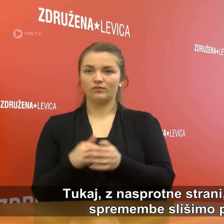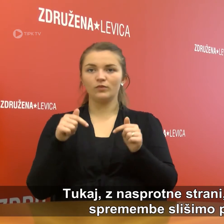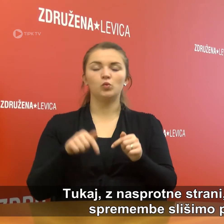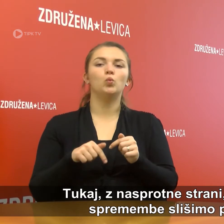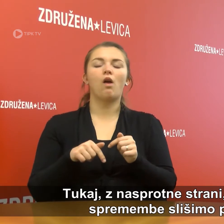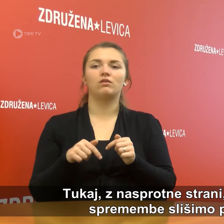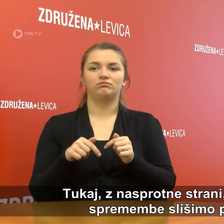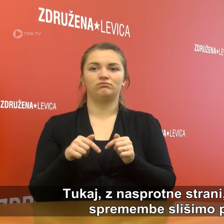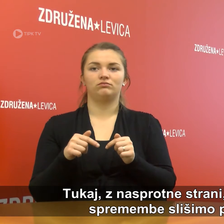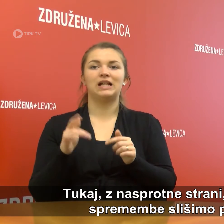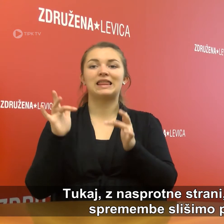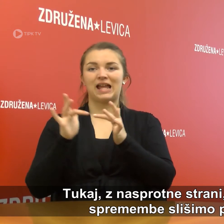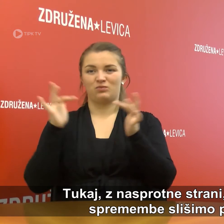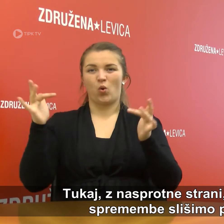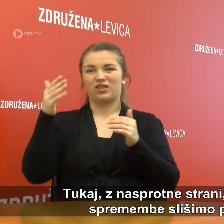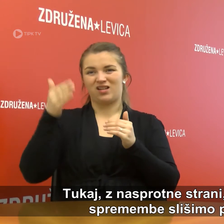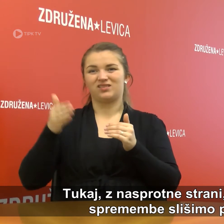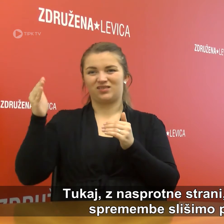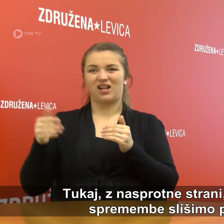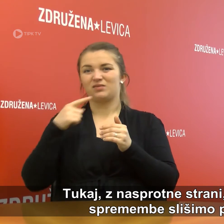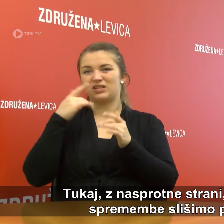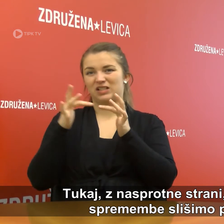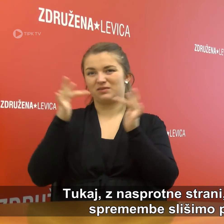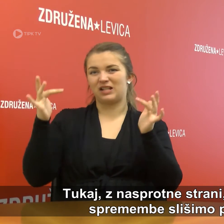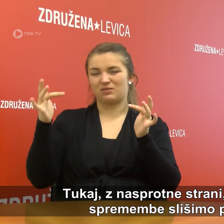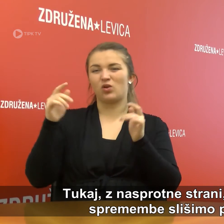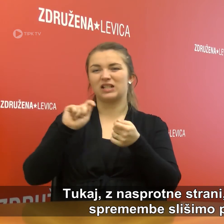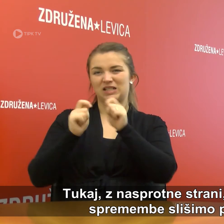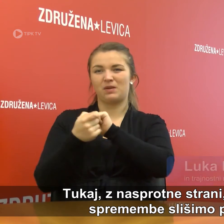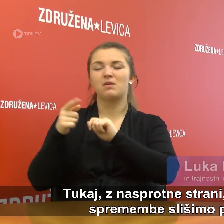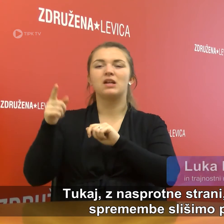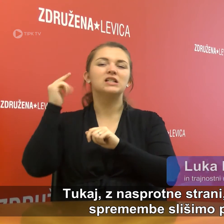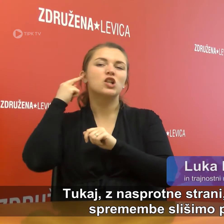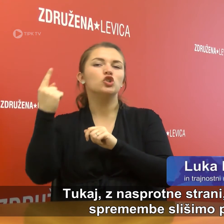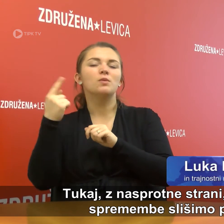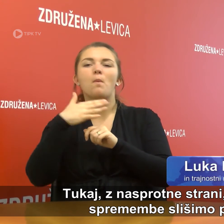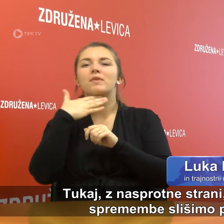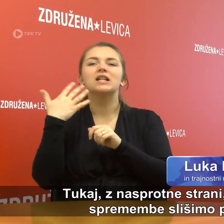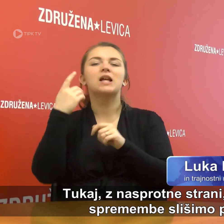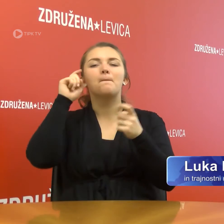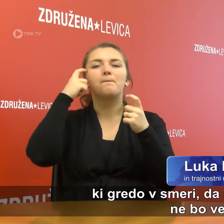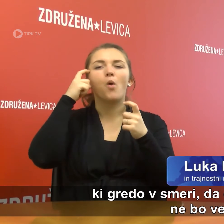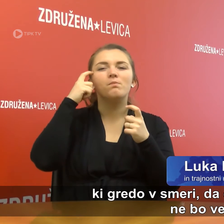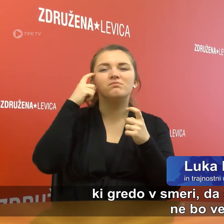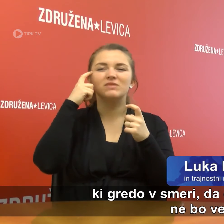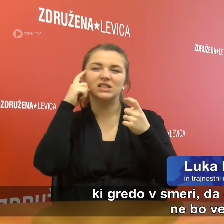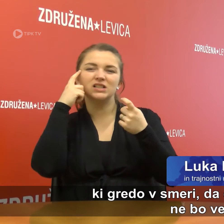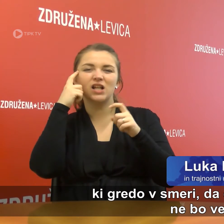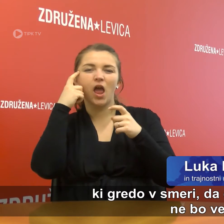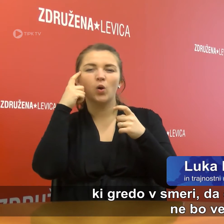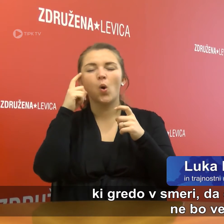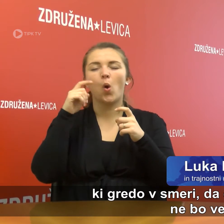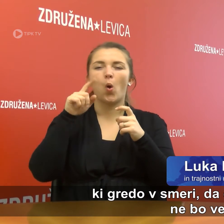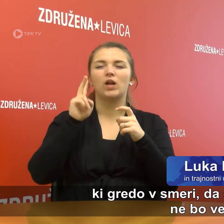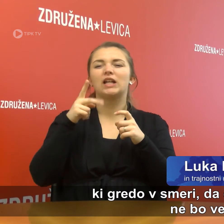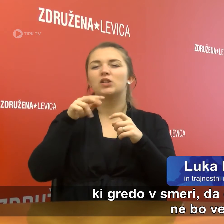Tukaj z nasprotne strani, strani nasprotnikov spremembe, slišimo precej pomislekov, ki gredo v smeri, da